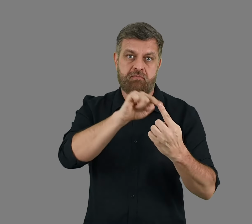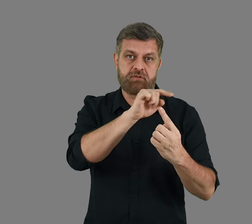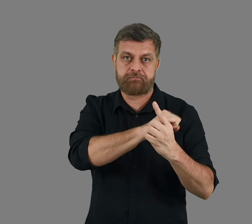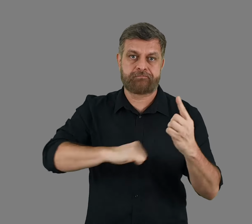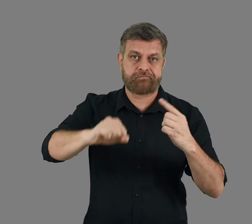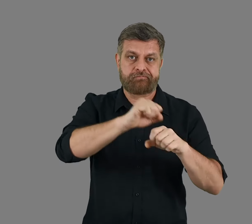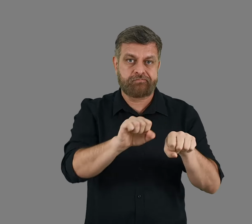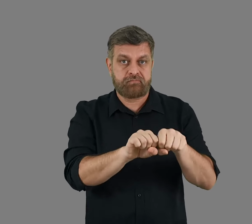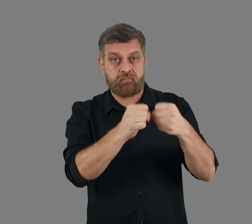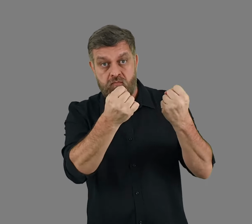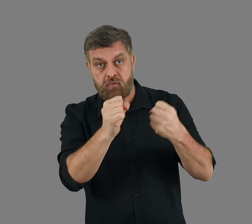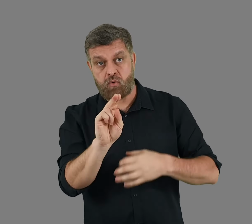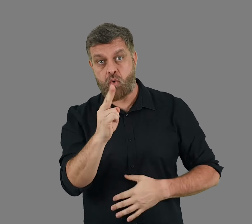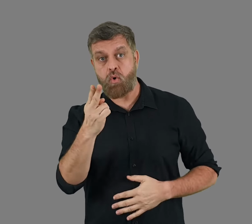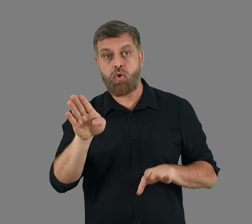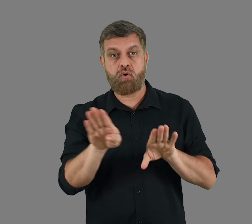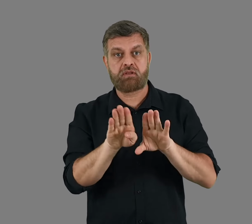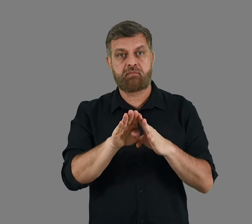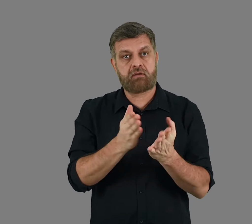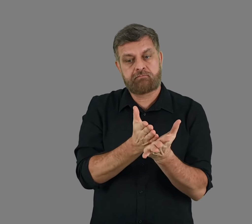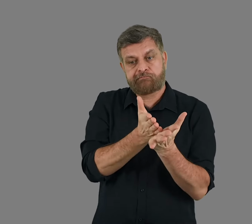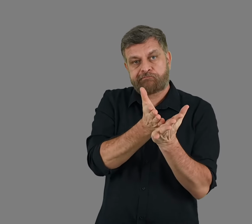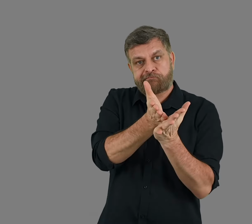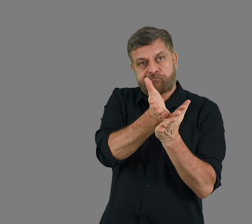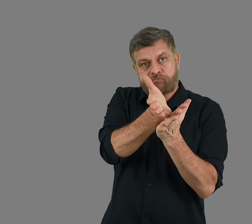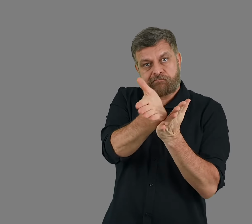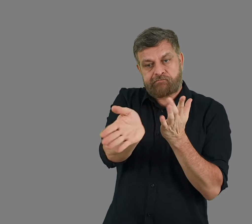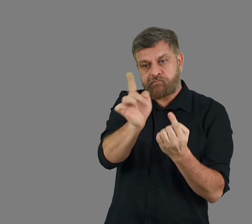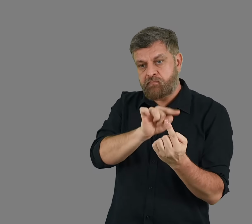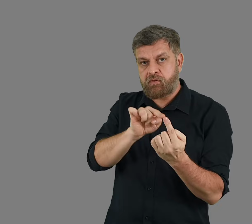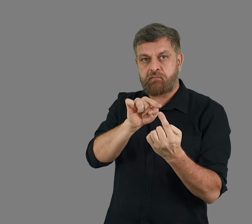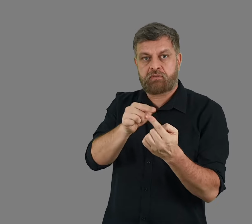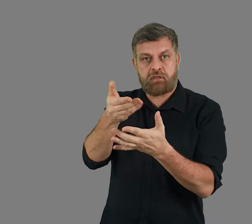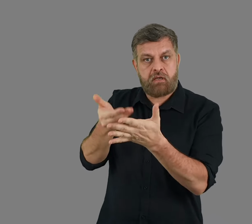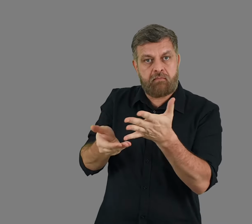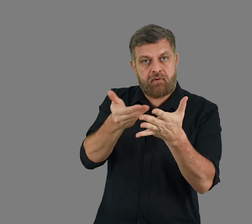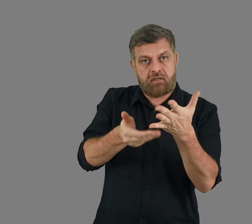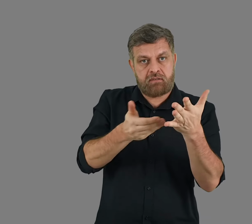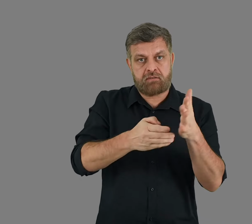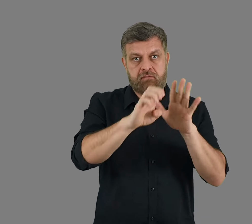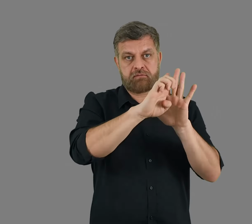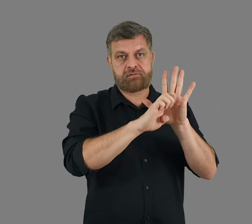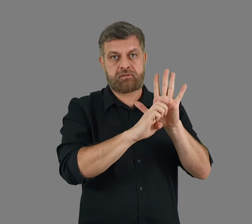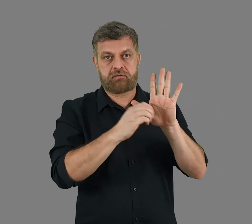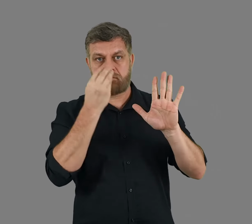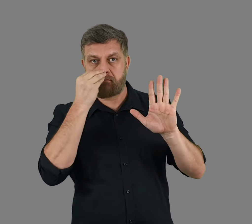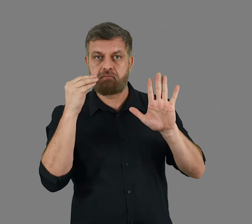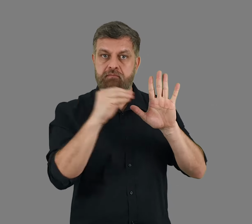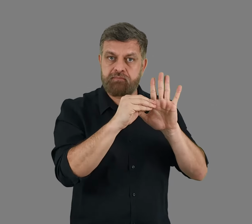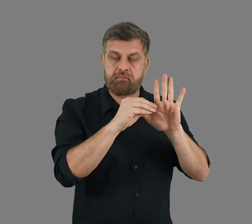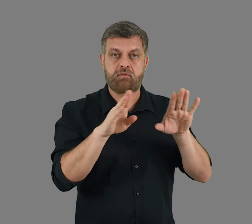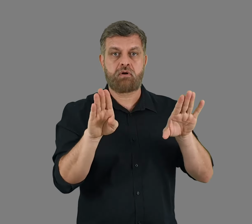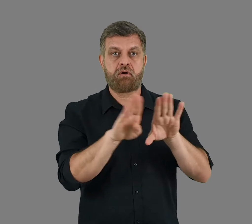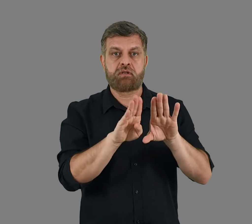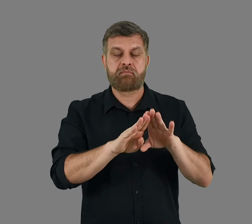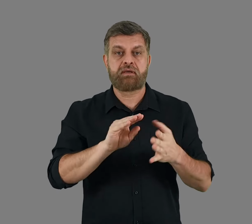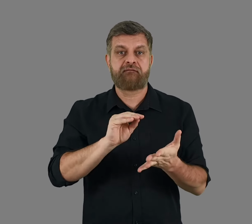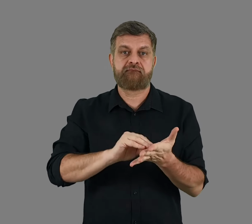ou desvirtuamento de suas finalidades estatutárias, ou ainda por carência de recursos